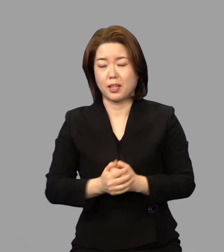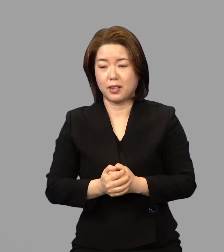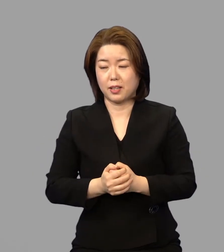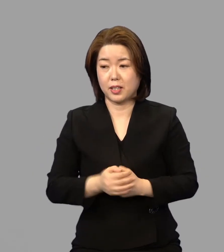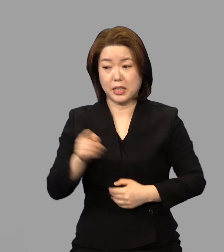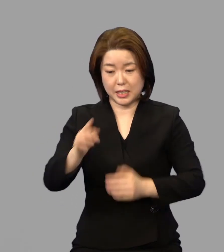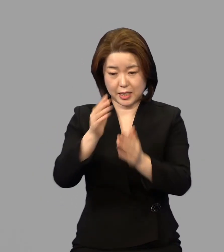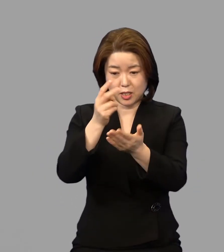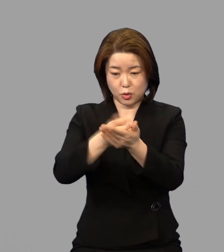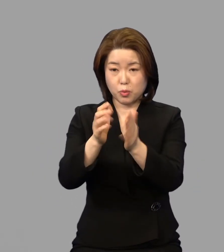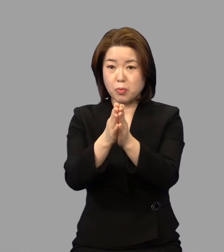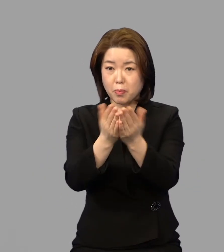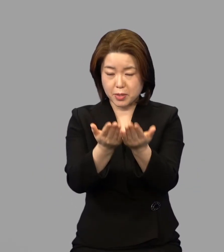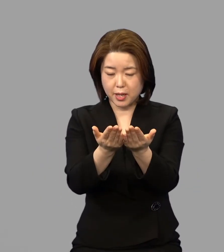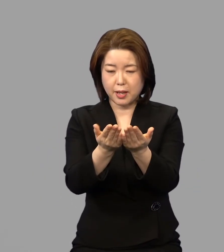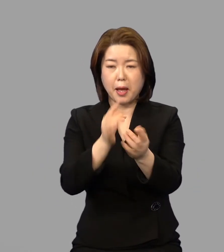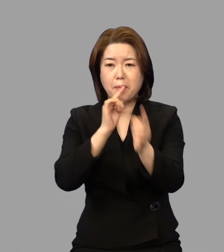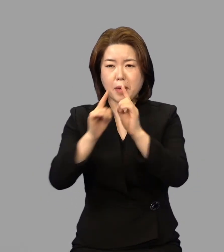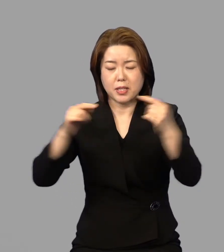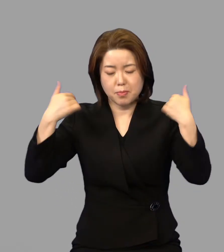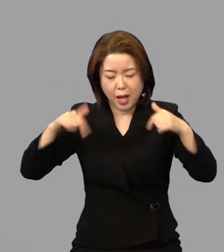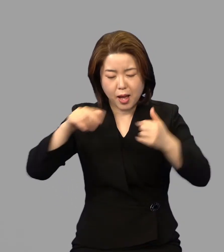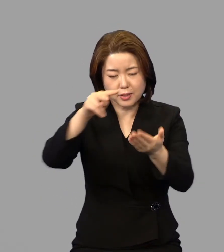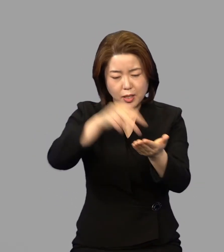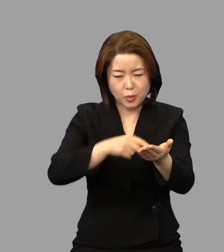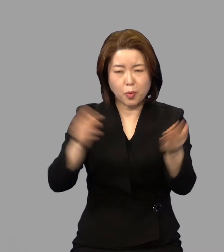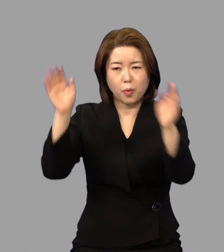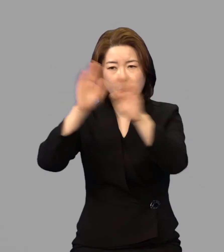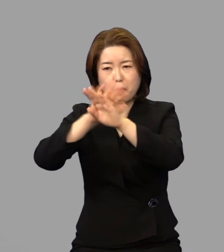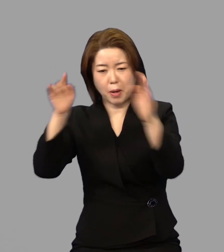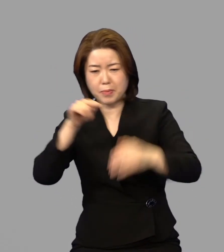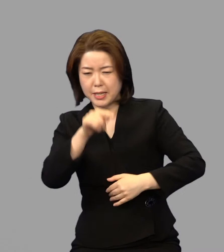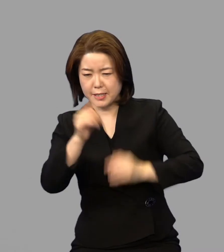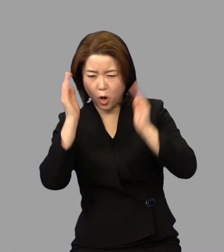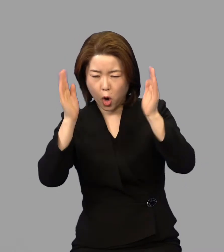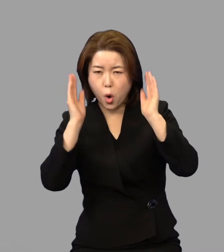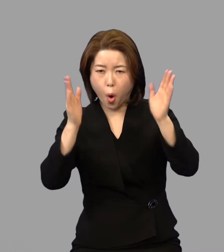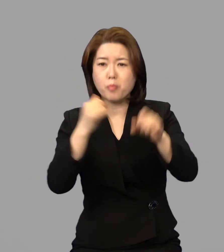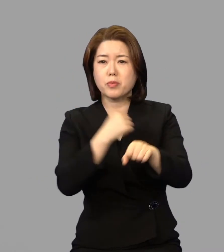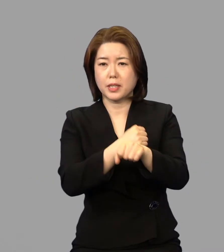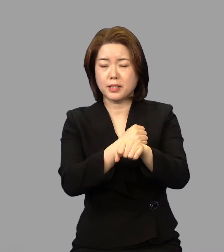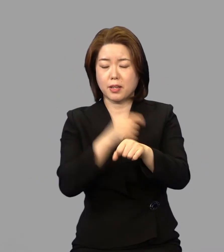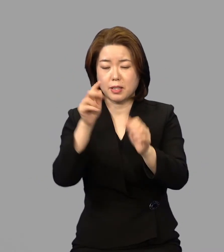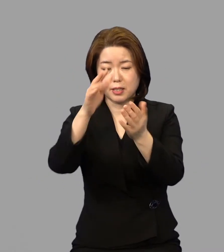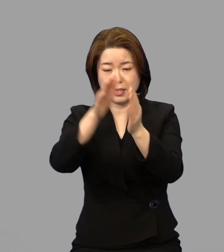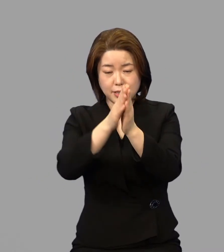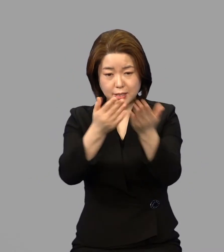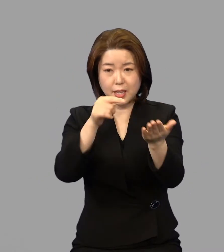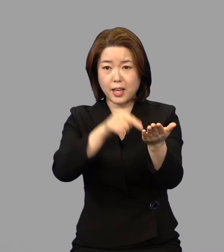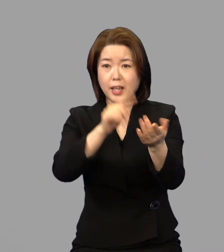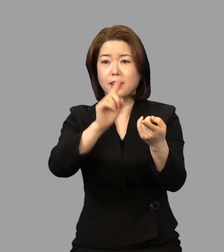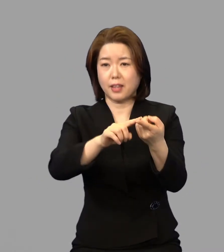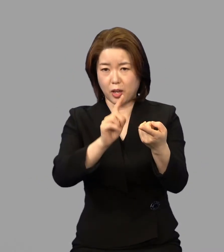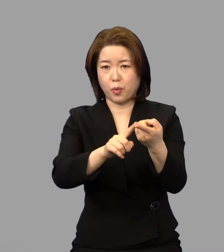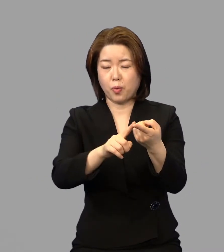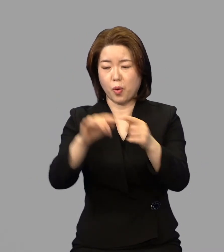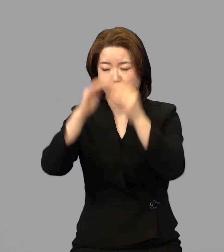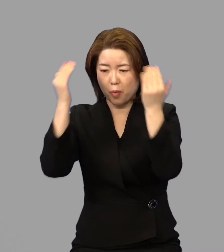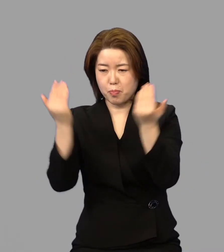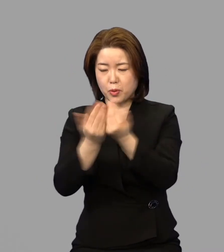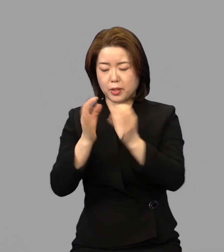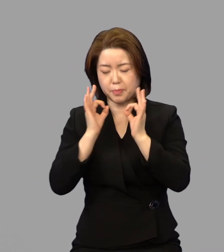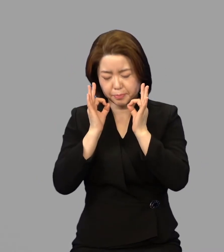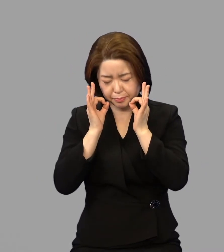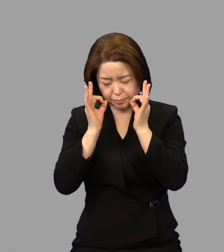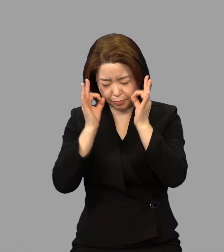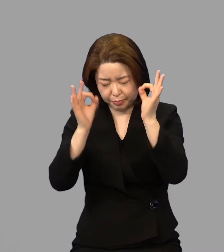율법책의 말씀을 늘 읽고 밤낮으로 그것을 공부하여 이 율법책에 쓰여진 대로 모든 것을